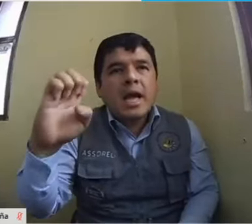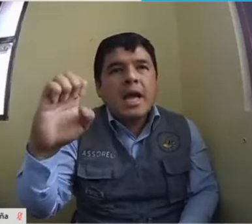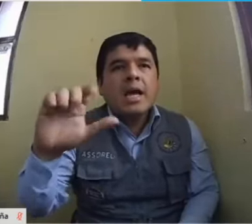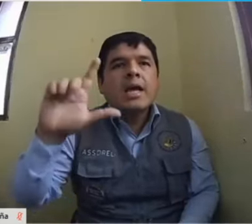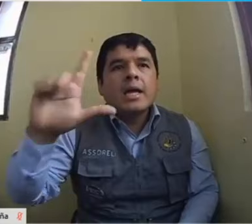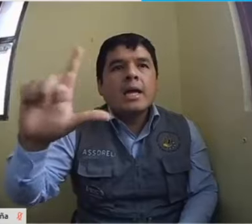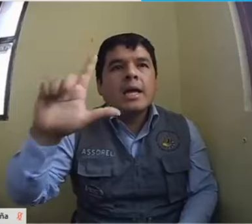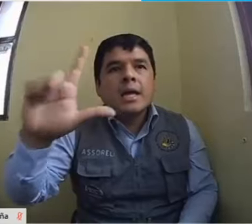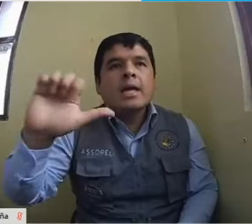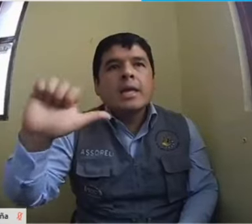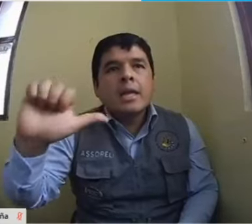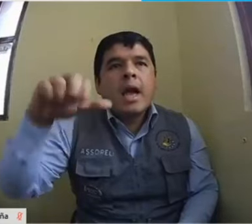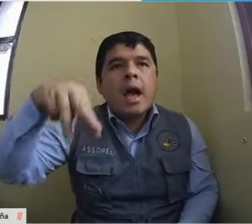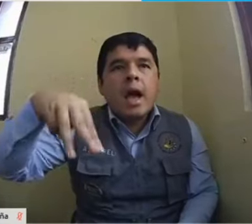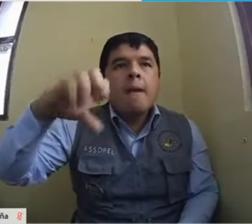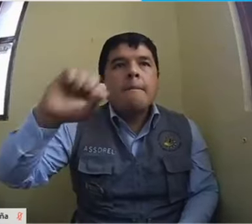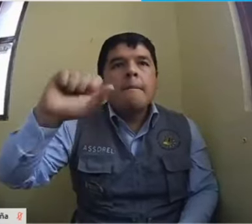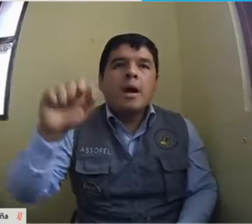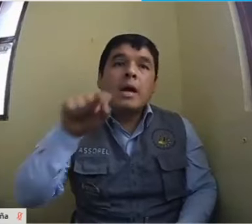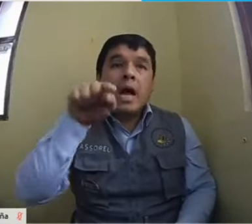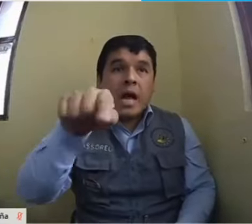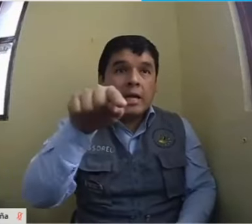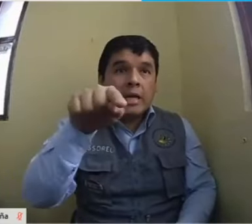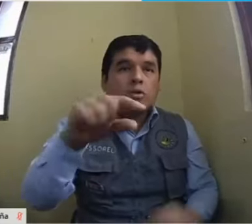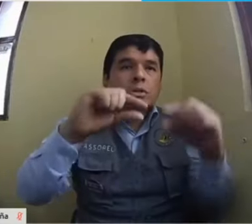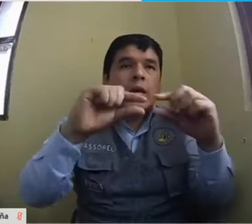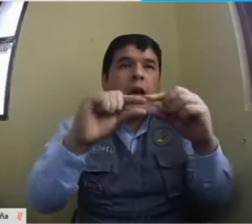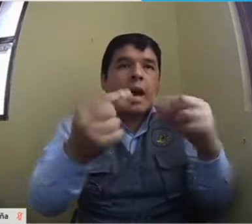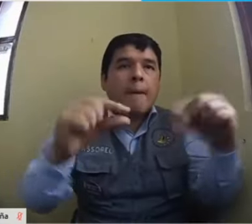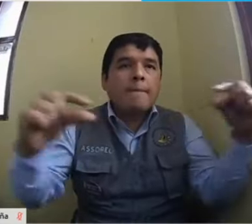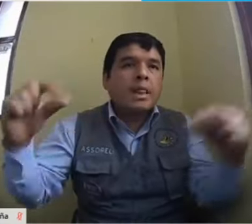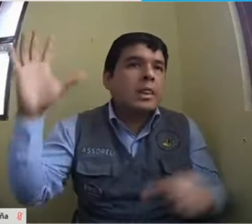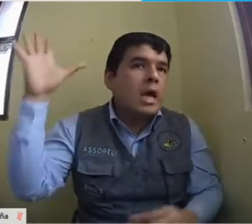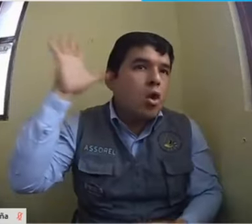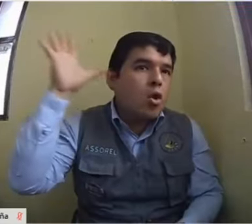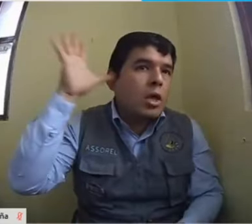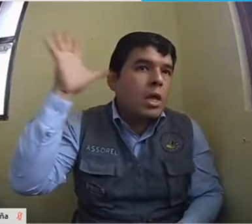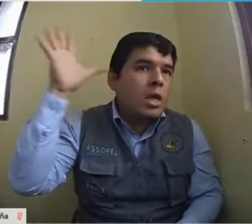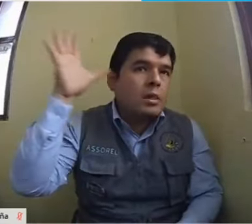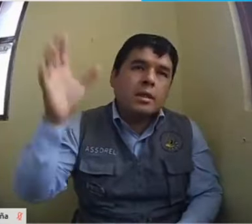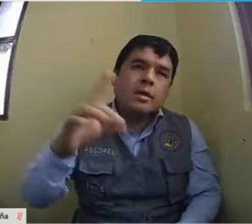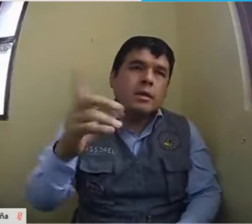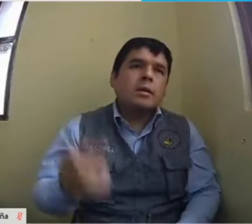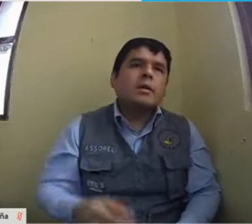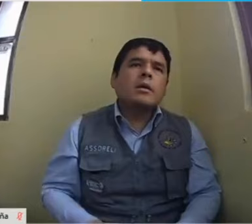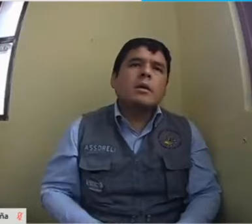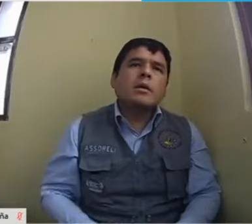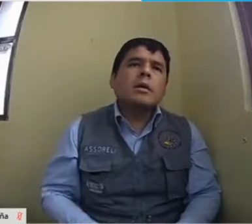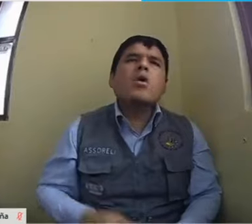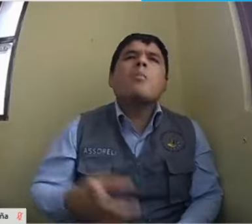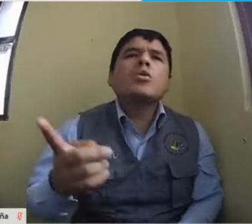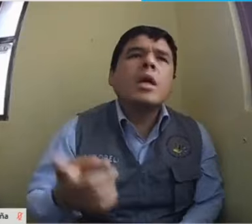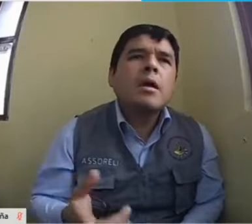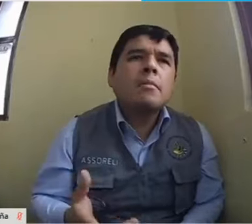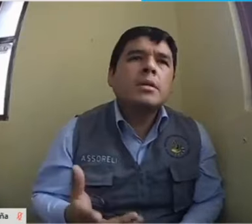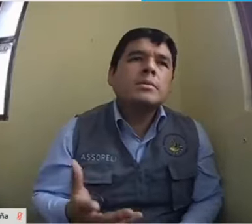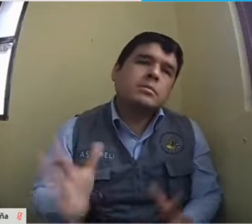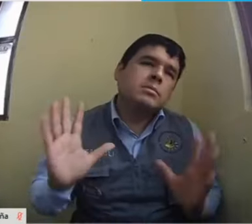Las personas oyentes diríamos, ¿cómo te llamas? Esto es la gramática de la persona sorda es más cortita,